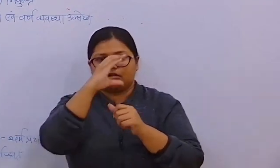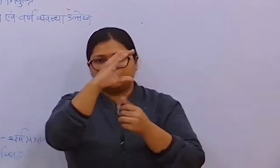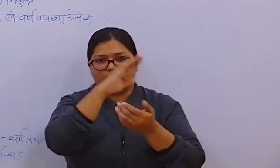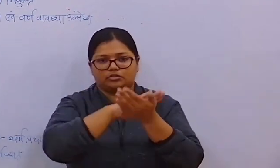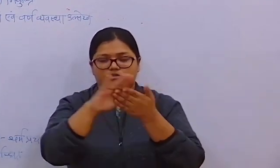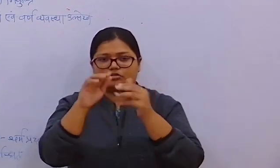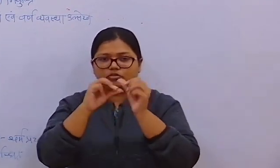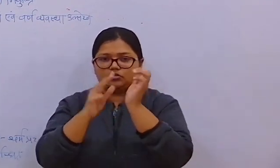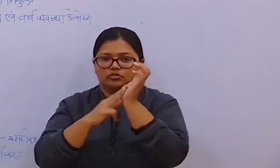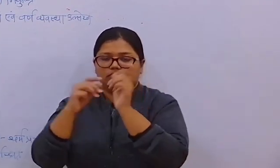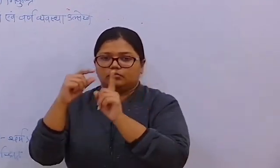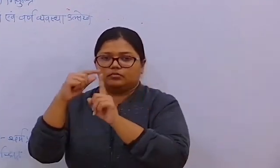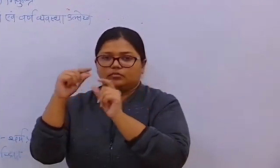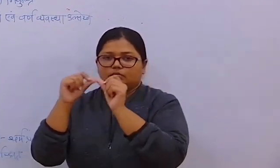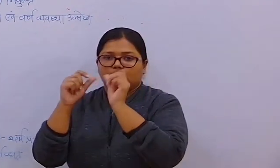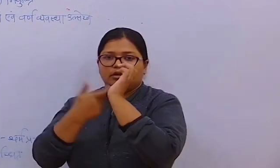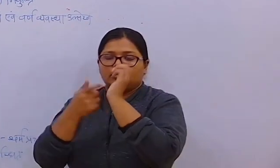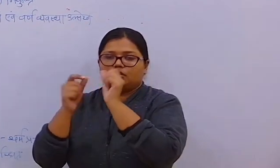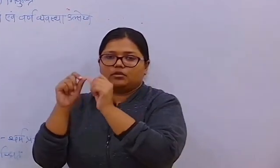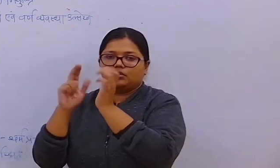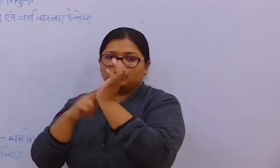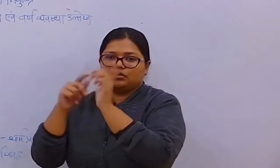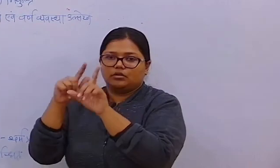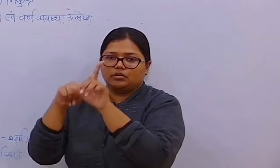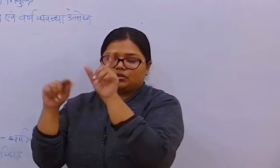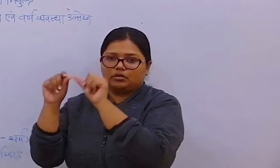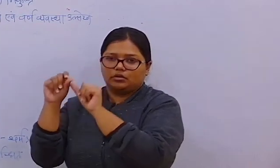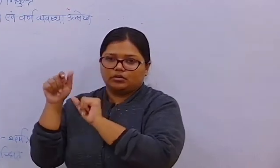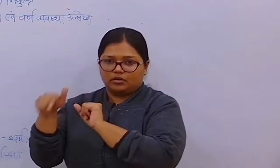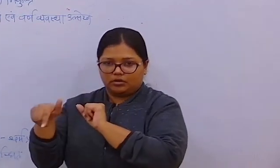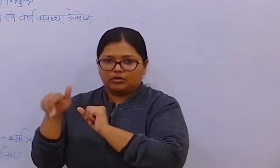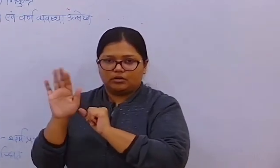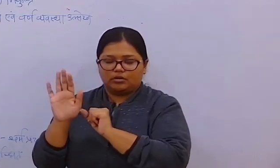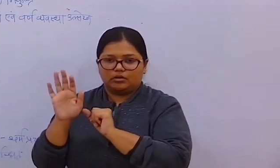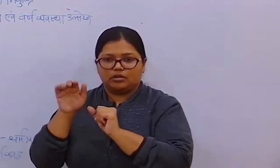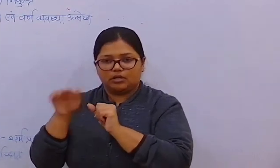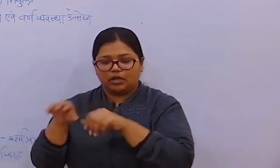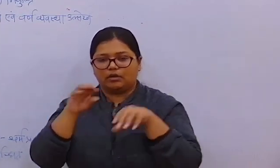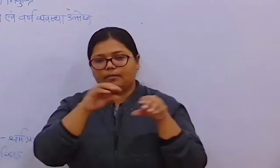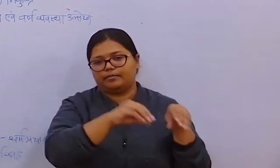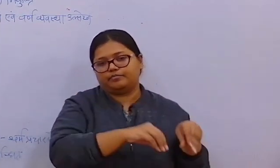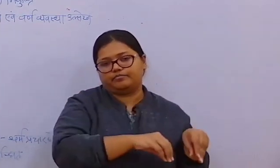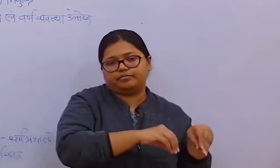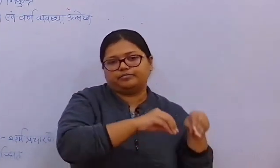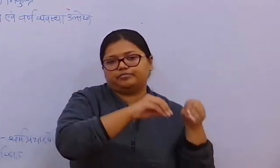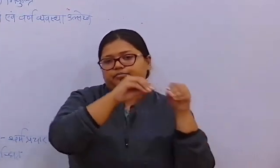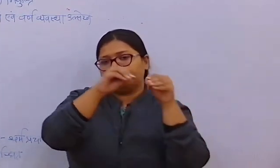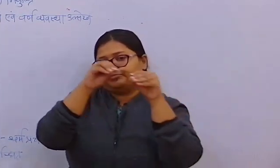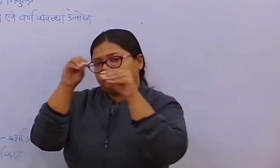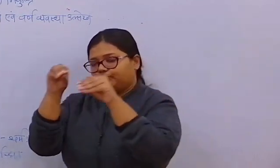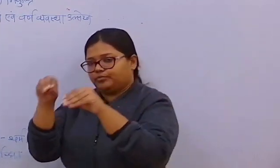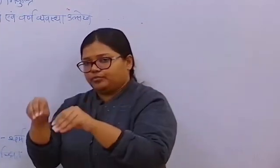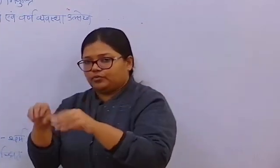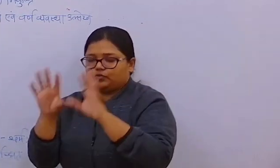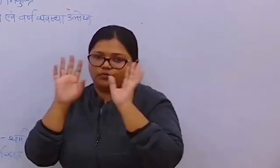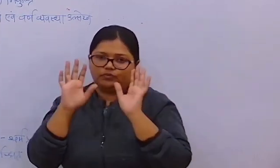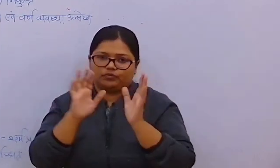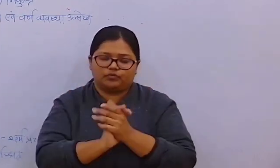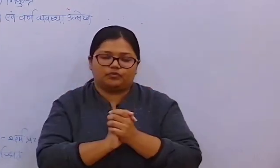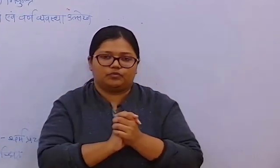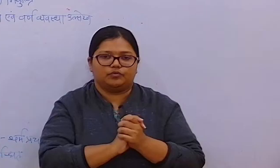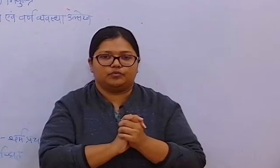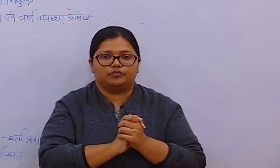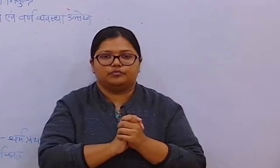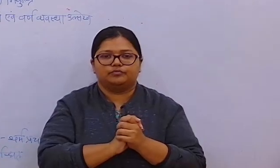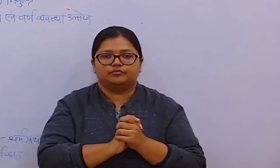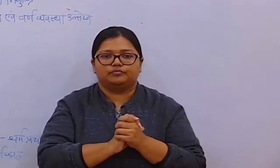में स्थापित किया गया था। ठीक है, क्लियर है? बिहार के चंपारण में स्थापित किया गया था। पांचवा लिखो